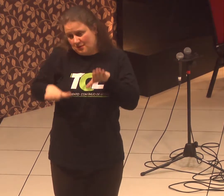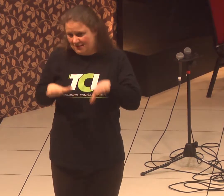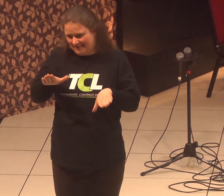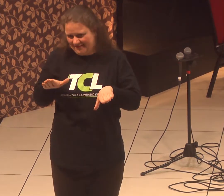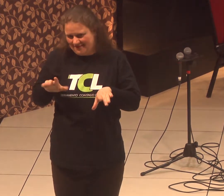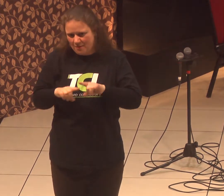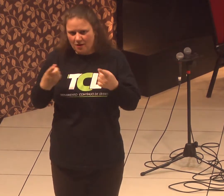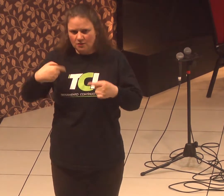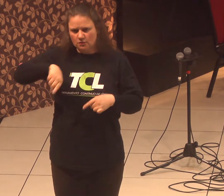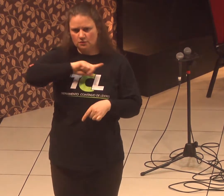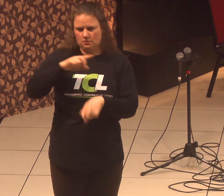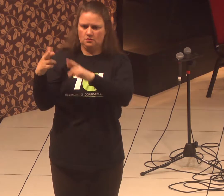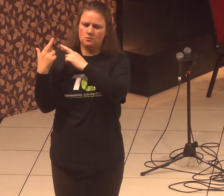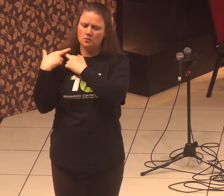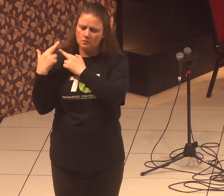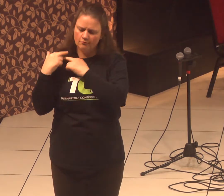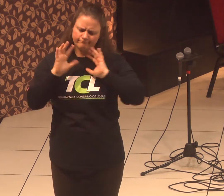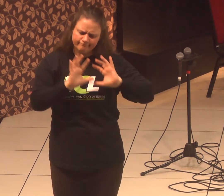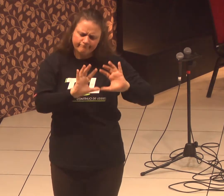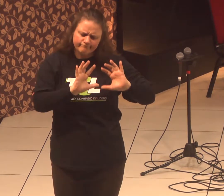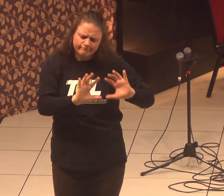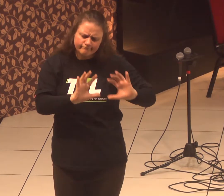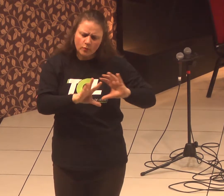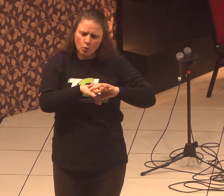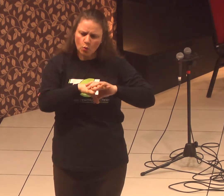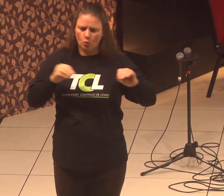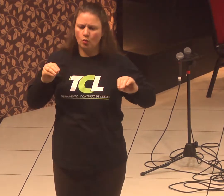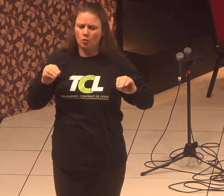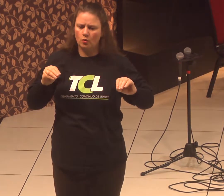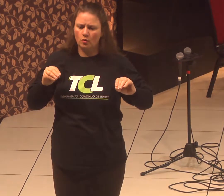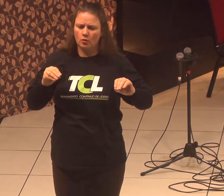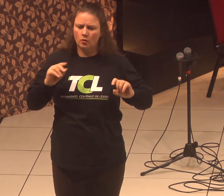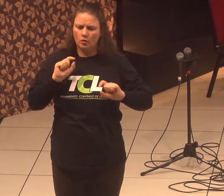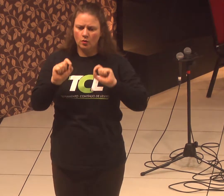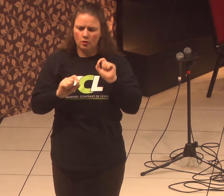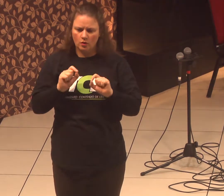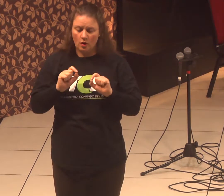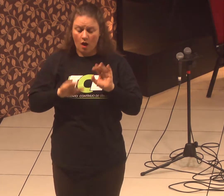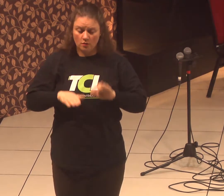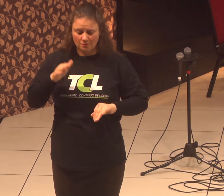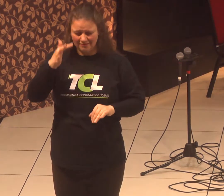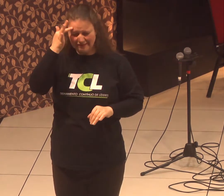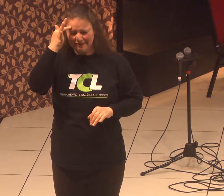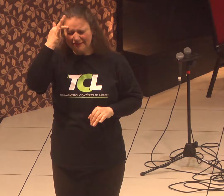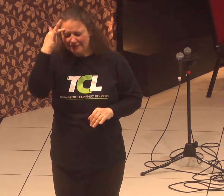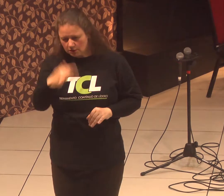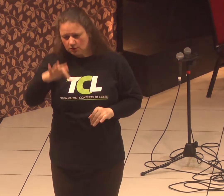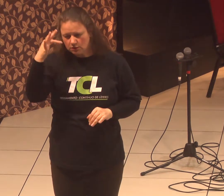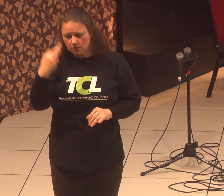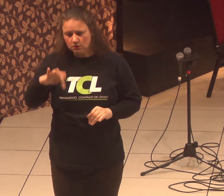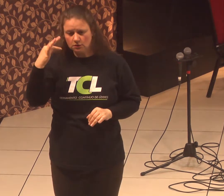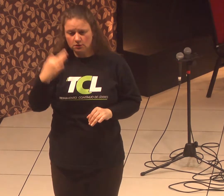papel como ministradores de cura, certo? Né? Enfim, a pessoa está com dor de cabeça, certo?